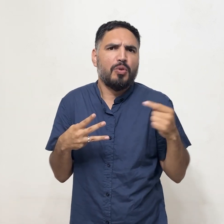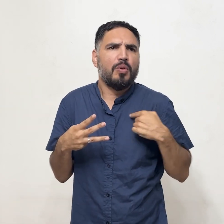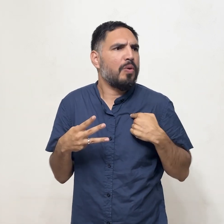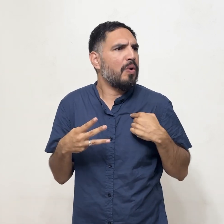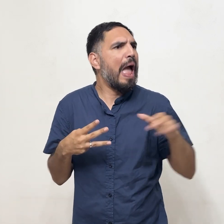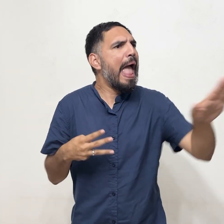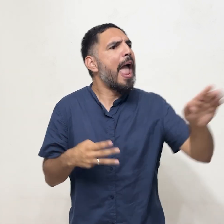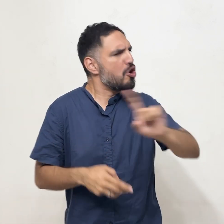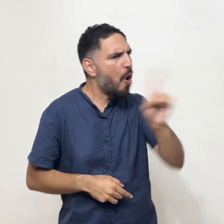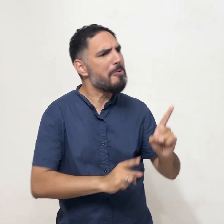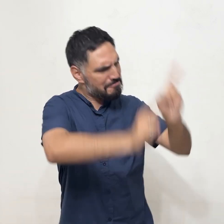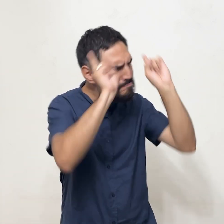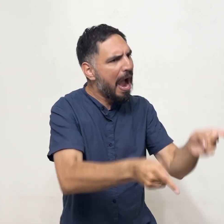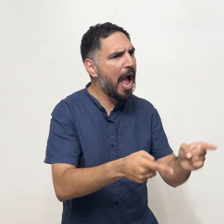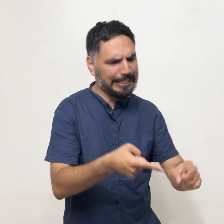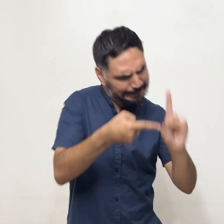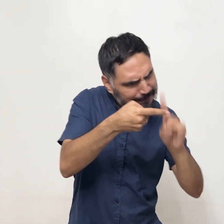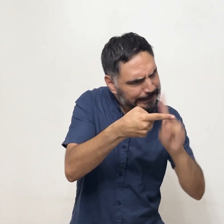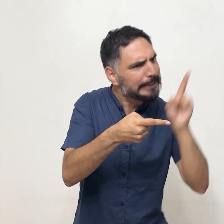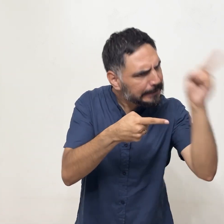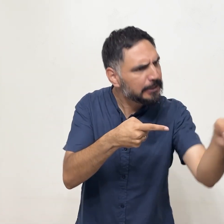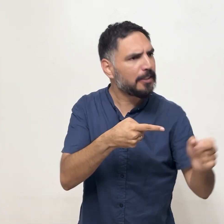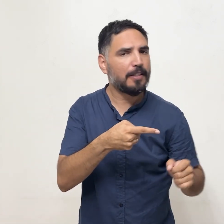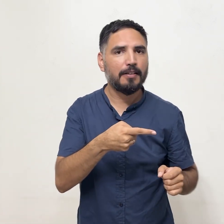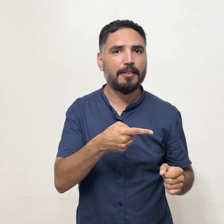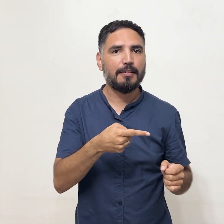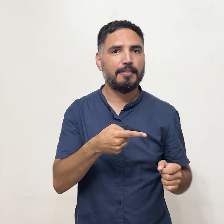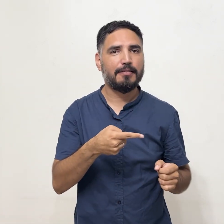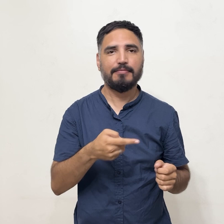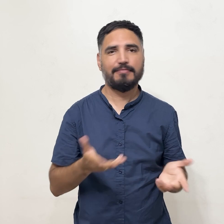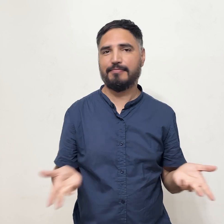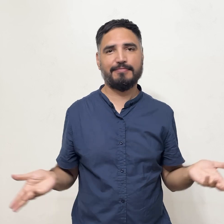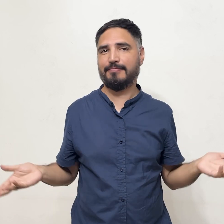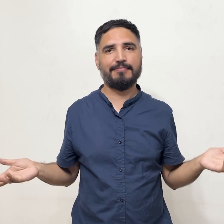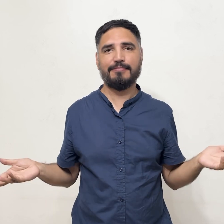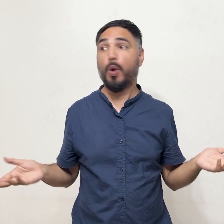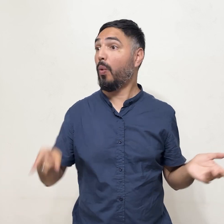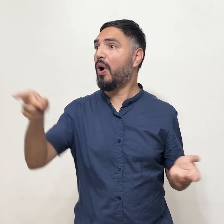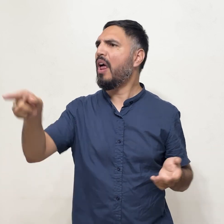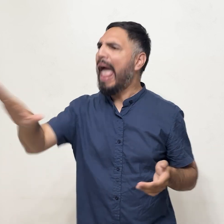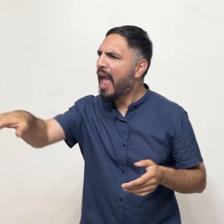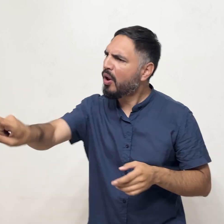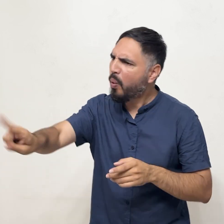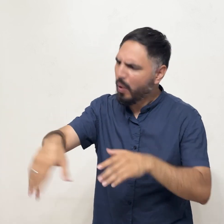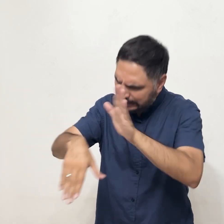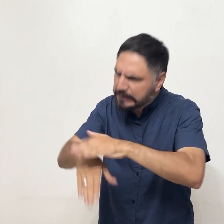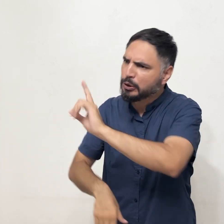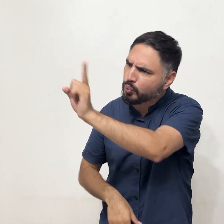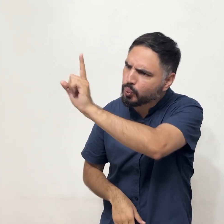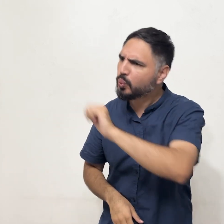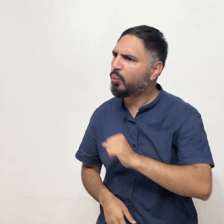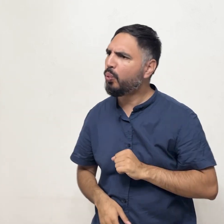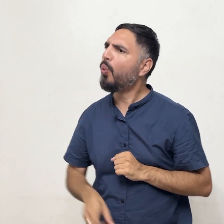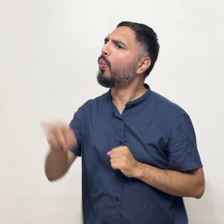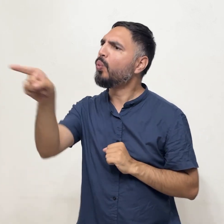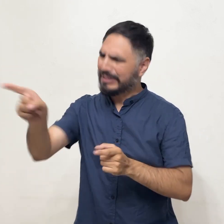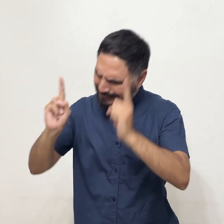Y por supuesto, no era posible exigirles a un grupo de sordos, tú tienes que hablar con esta estructura o tú tienes que usar esta otra